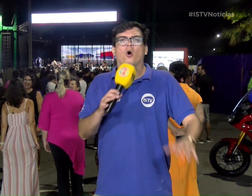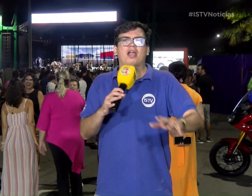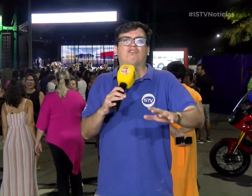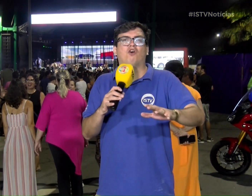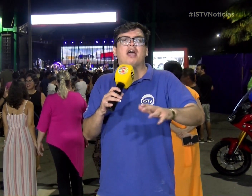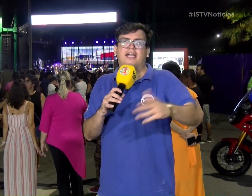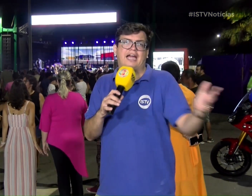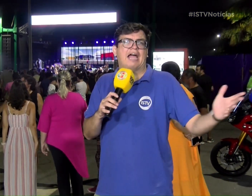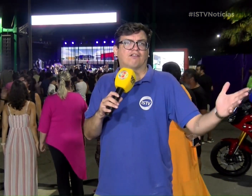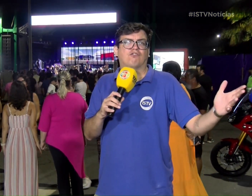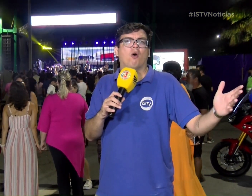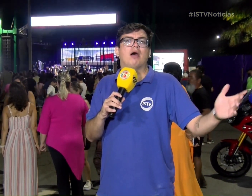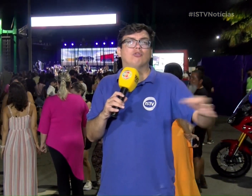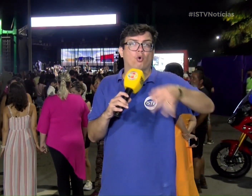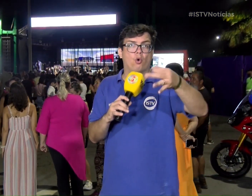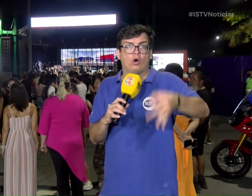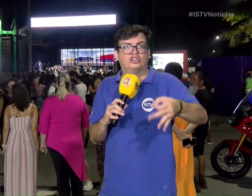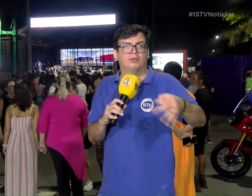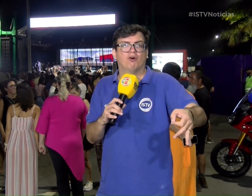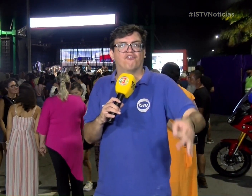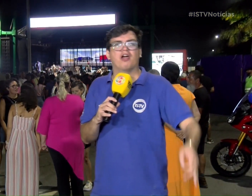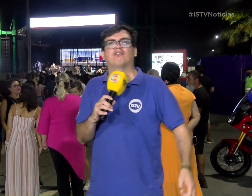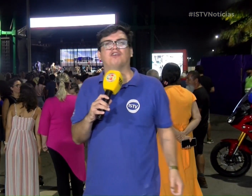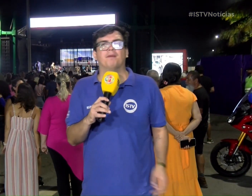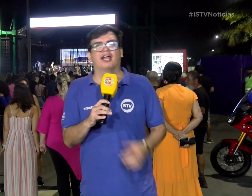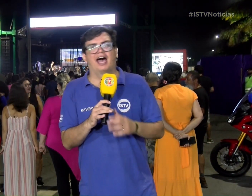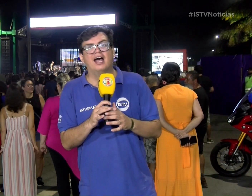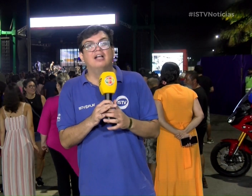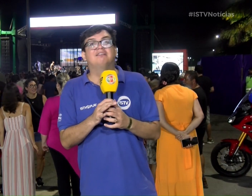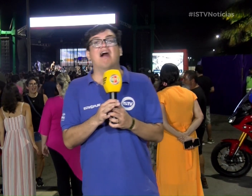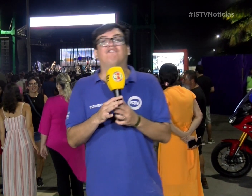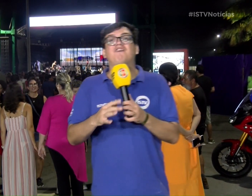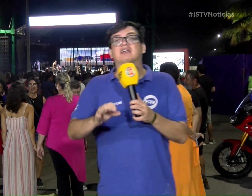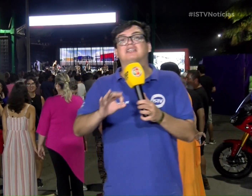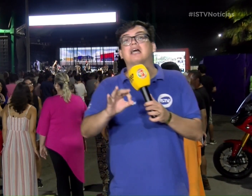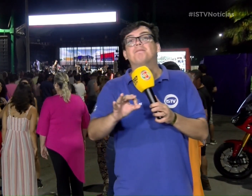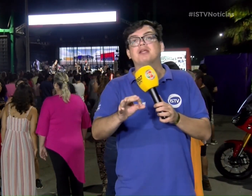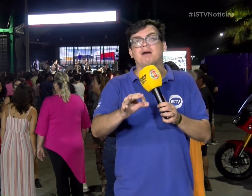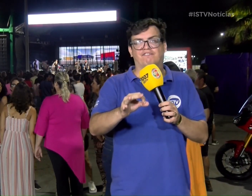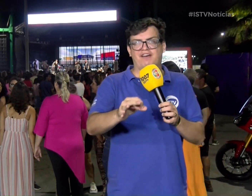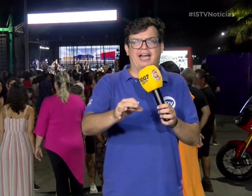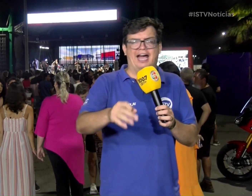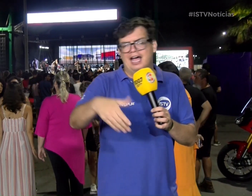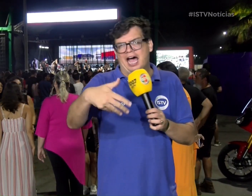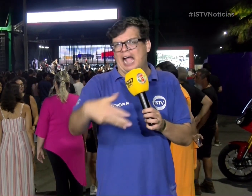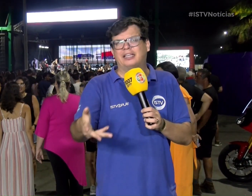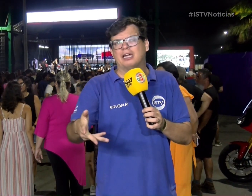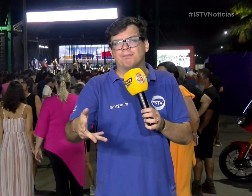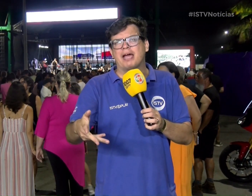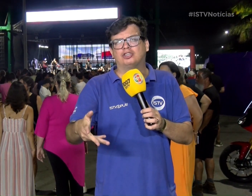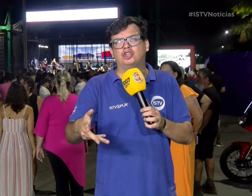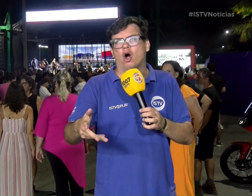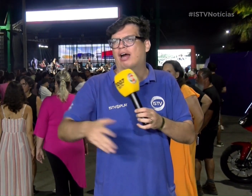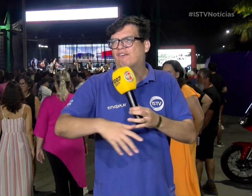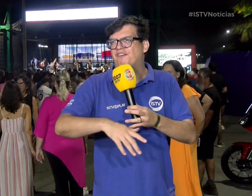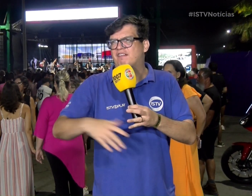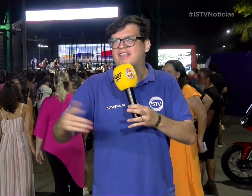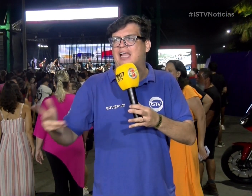Olha só, e cá estou eu no último final de semana da Festa da Primavera, aqui em Bertioga, festa